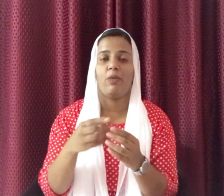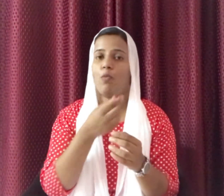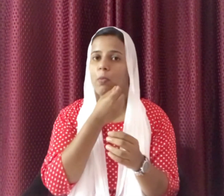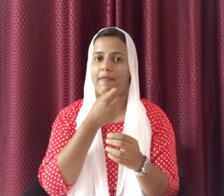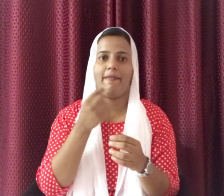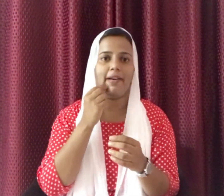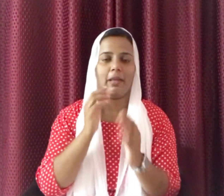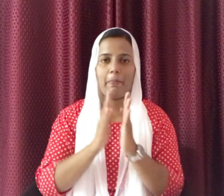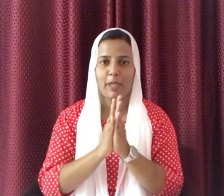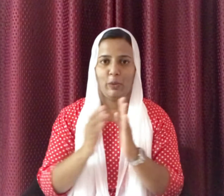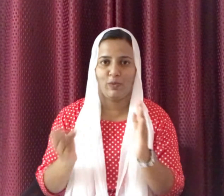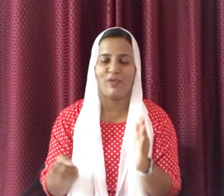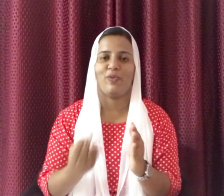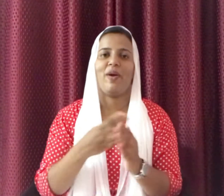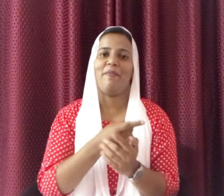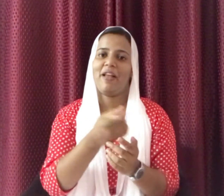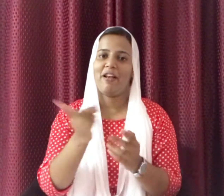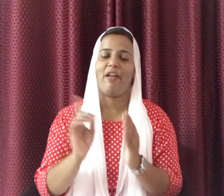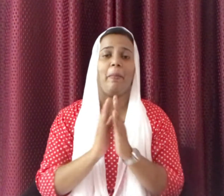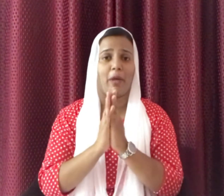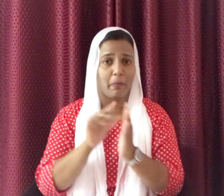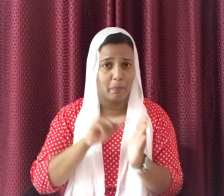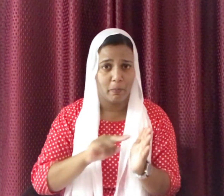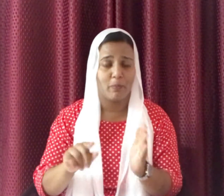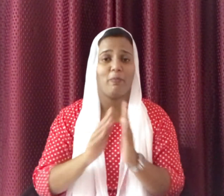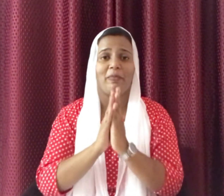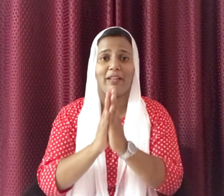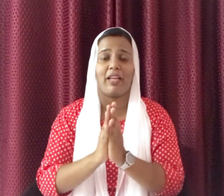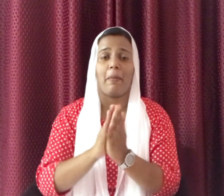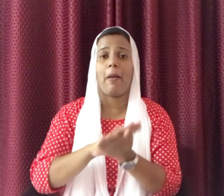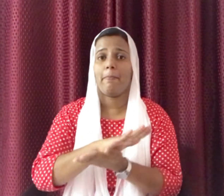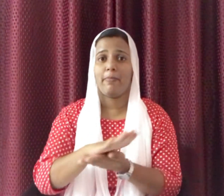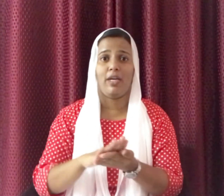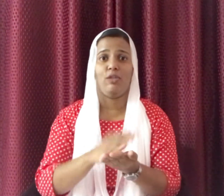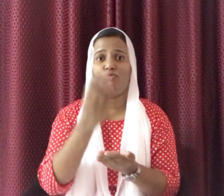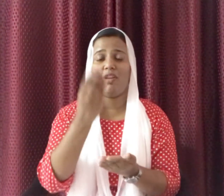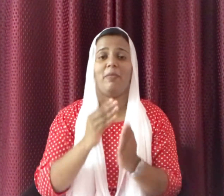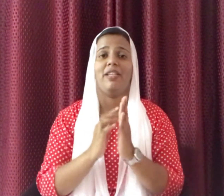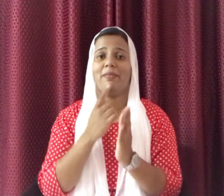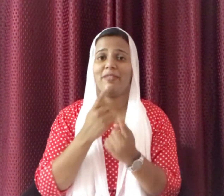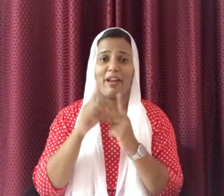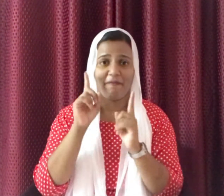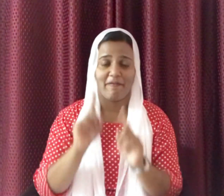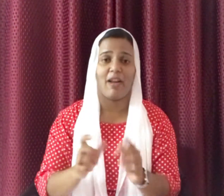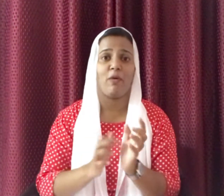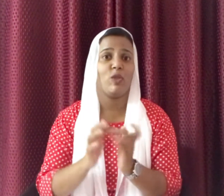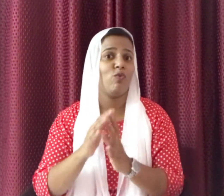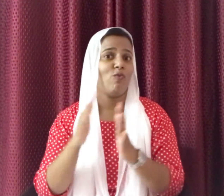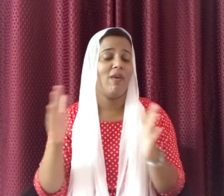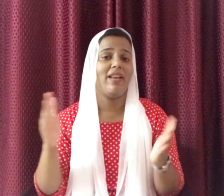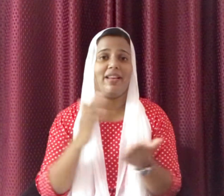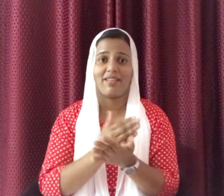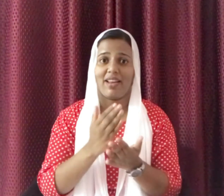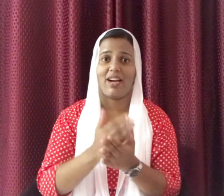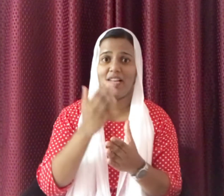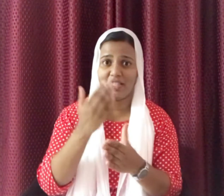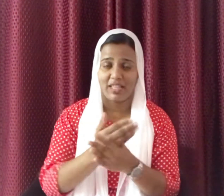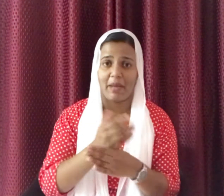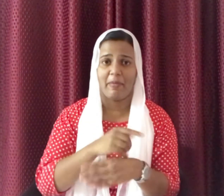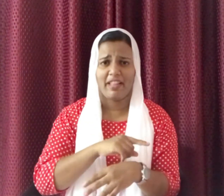ഉപവാസ പ്രാർത്ഥനയാണല്ലോ നിങ്ങൾ പ്രാർത്ഥിക്കണം. ഇപ്പോഴേ പരിശുദ്ധാത്മാവ് നമ്മളോട് ഇടപെടുവാൻ, വലിയ കാര്യങ്ങൾ കർത്താവ് നമ്മുടെ നടുവിൽ ചെയ്യുവാൻ വേണ്ടി ഈ ദിവസങ്ങളിൽ